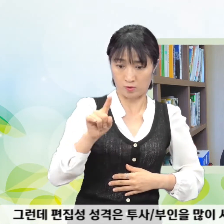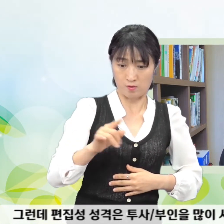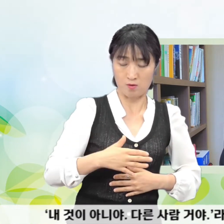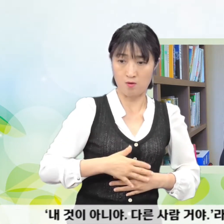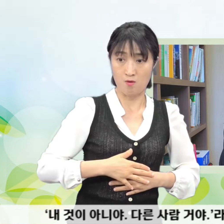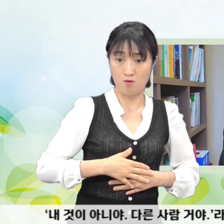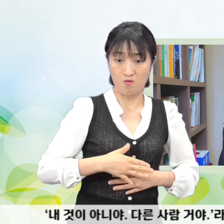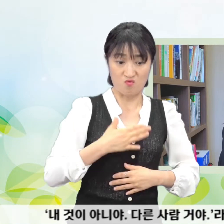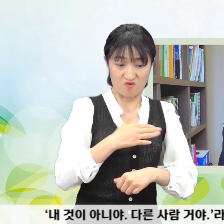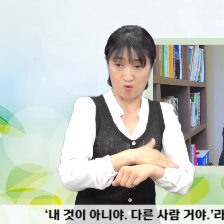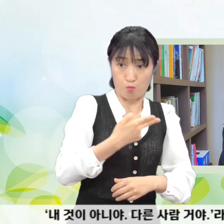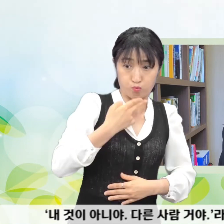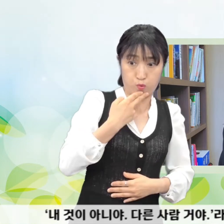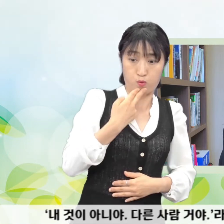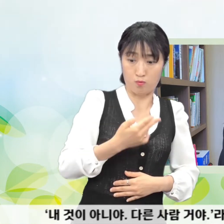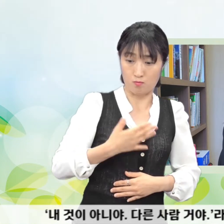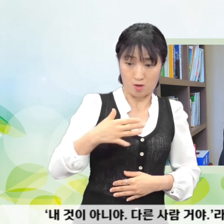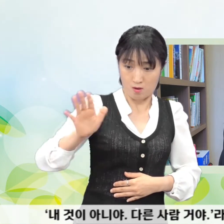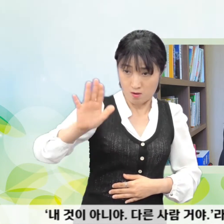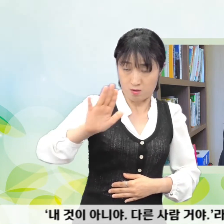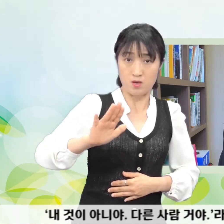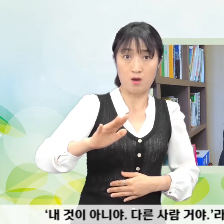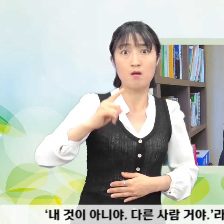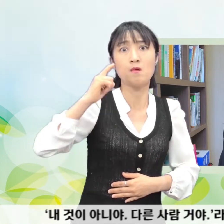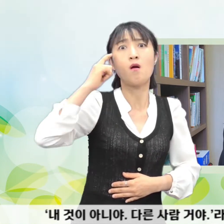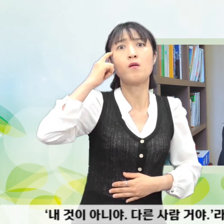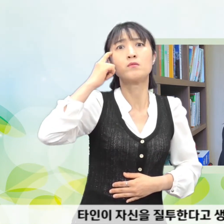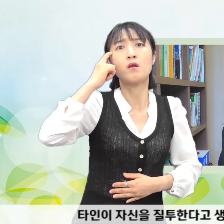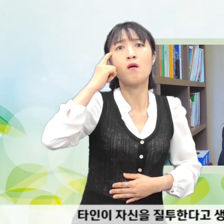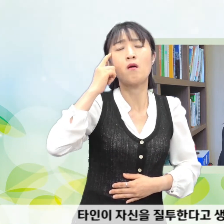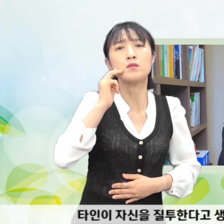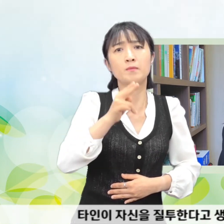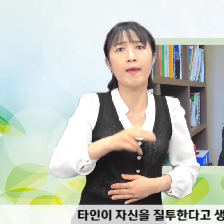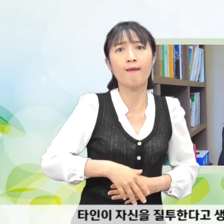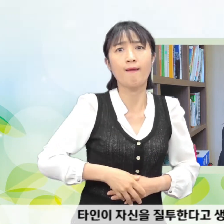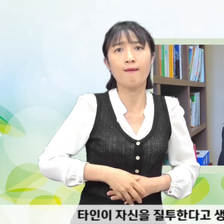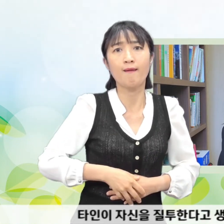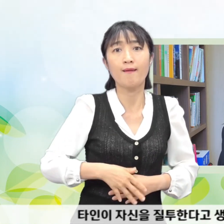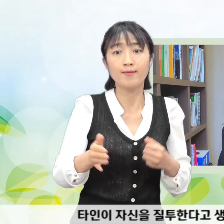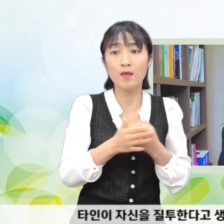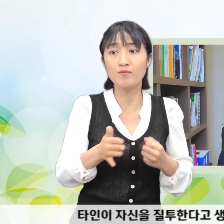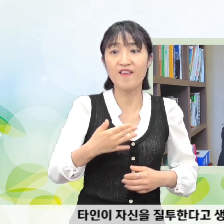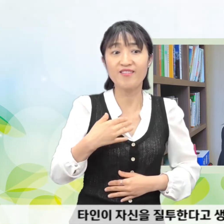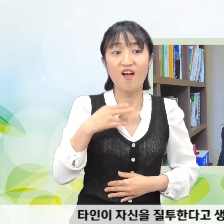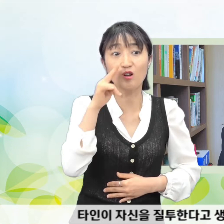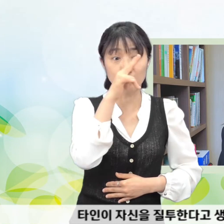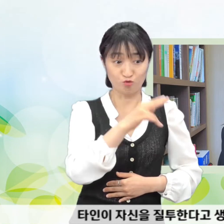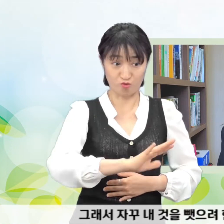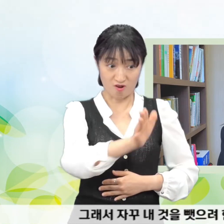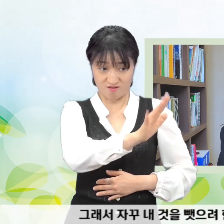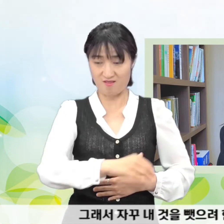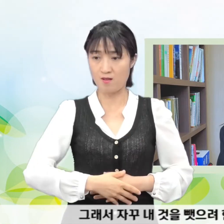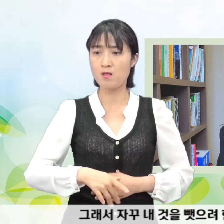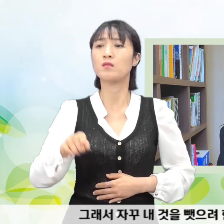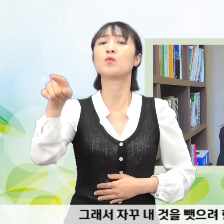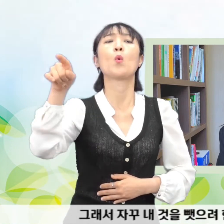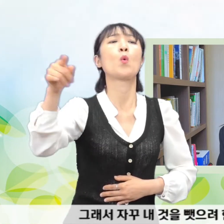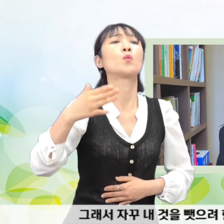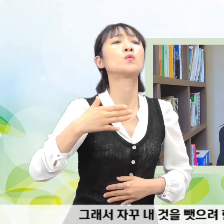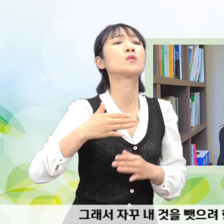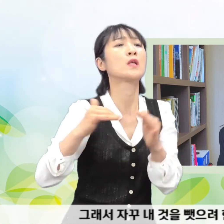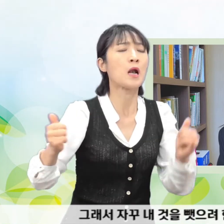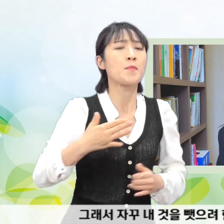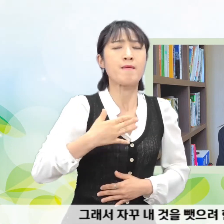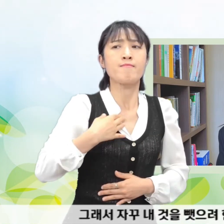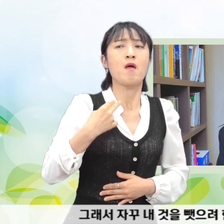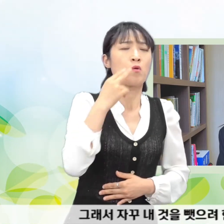말씀드렸잖아요. 그러니까 내게 아니야, 다른 사람 거야 라고 생각하기 때문에 타인이 나를 질투한다 라고 생각을 하는 거죠. 그래서 자꾸 내